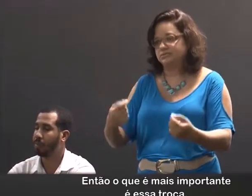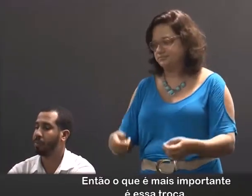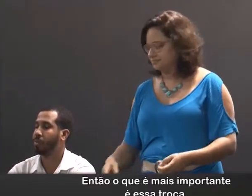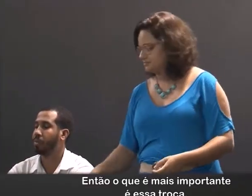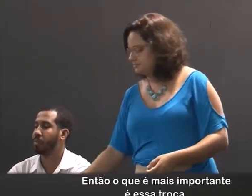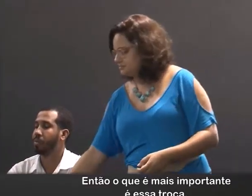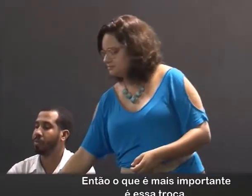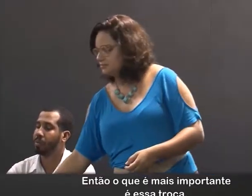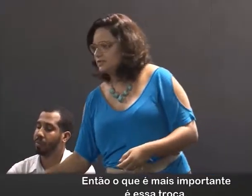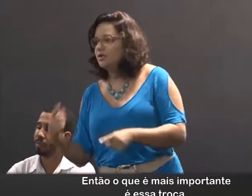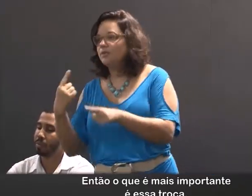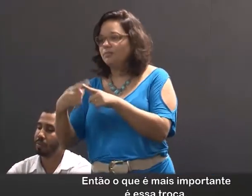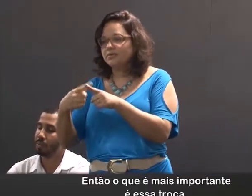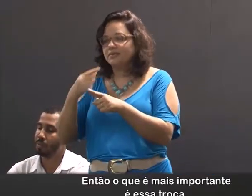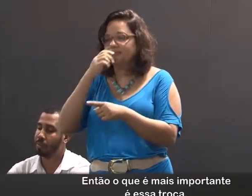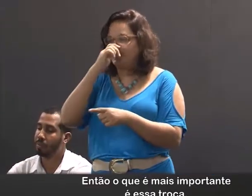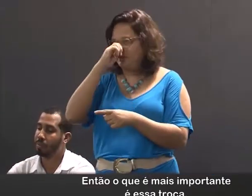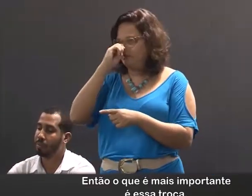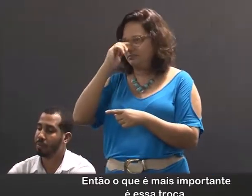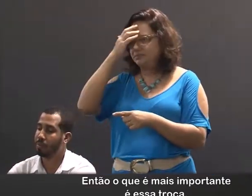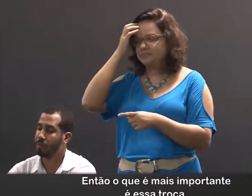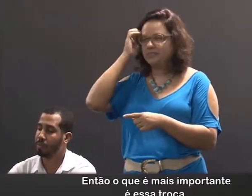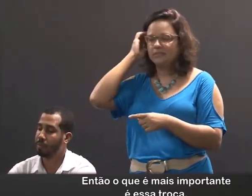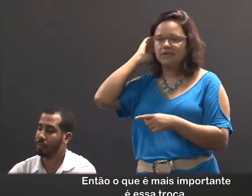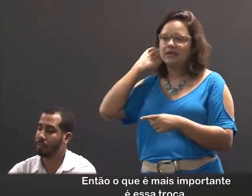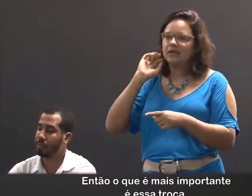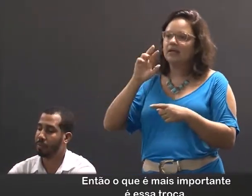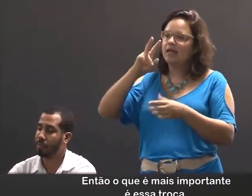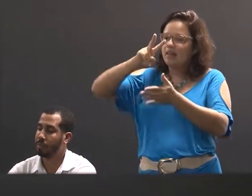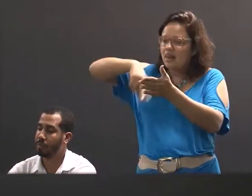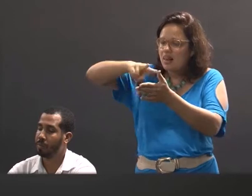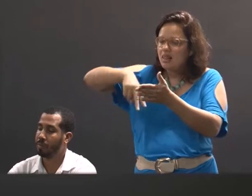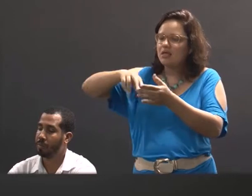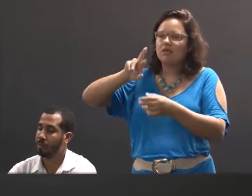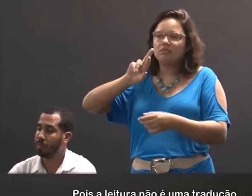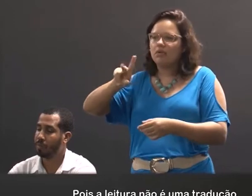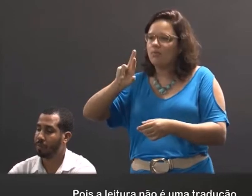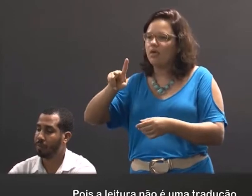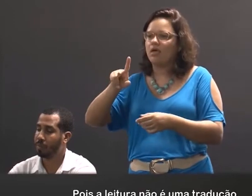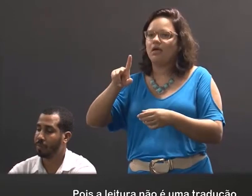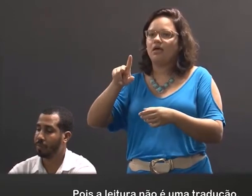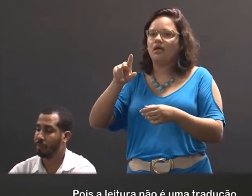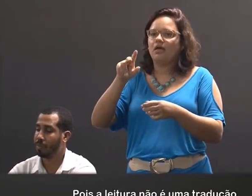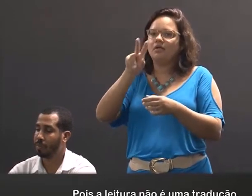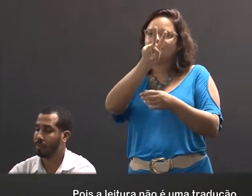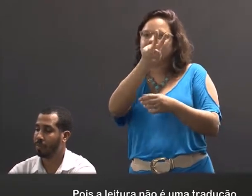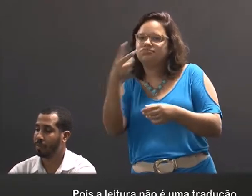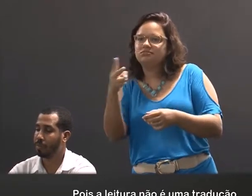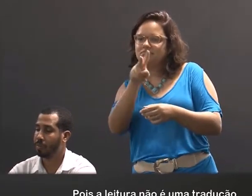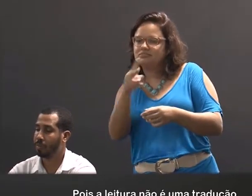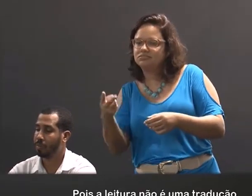mais importante é essa troca, porque a leitura não é